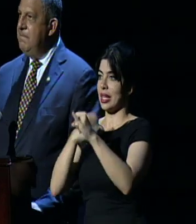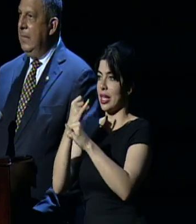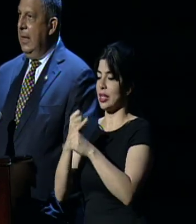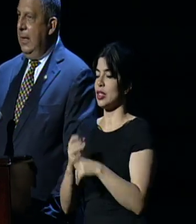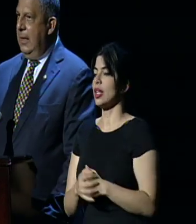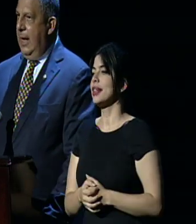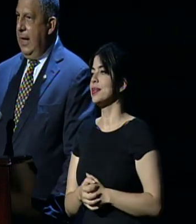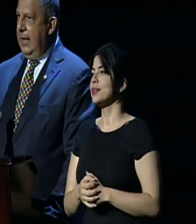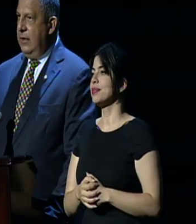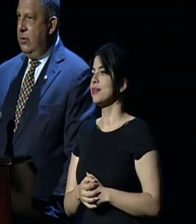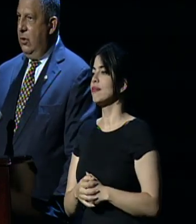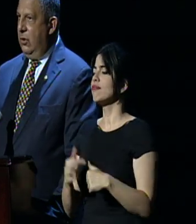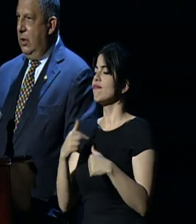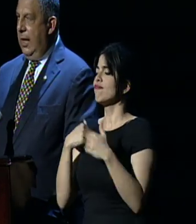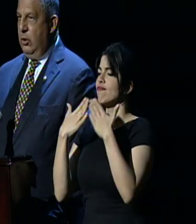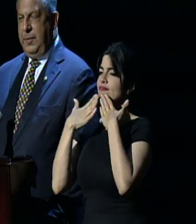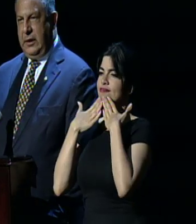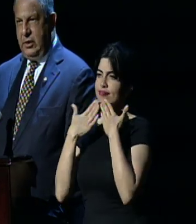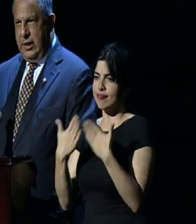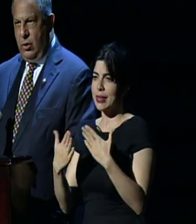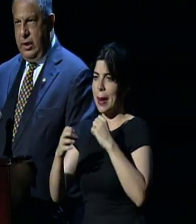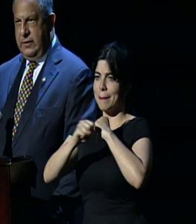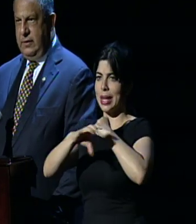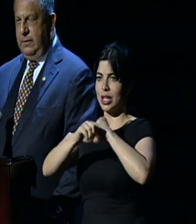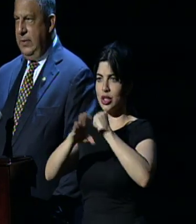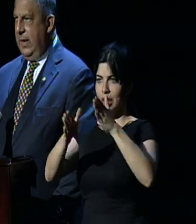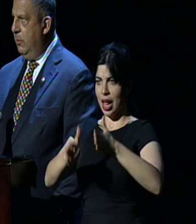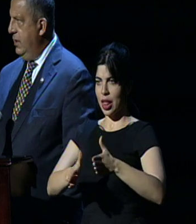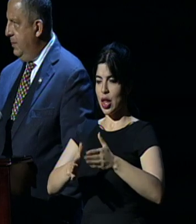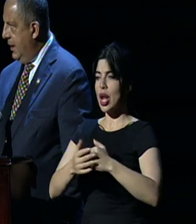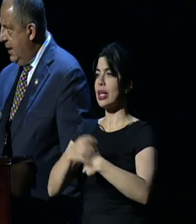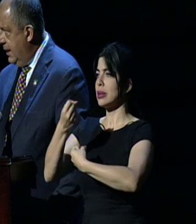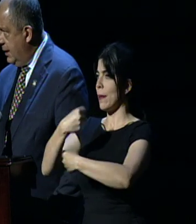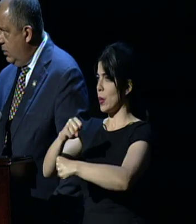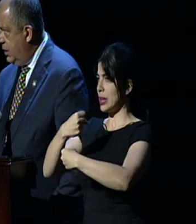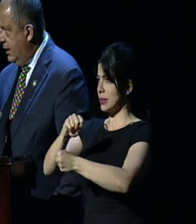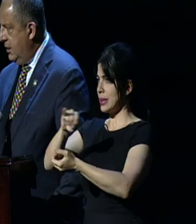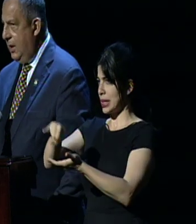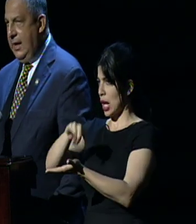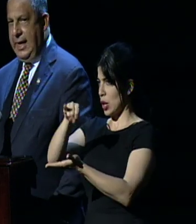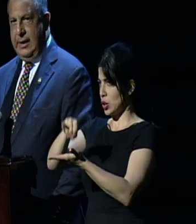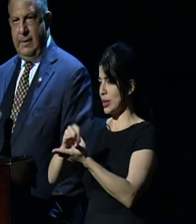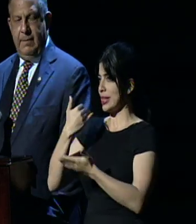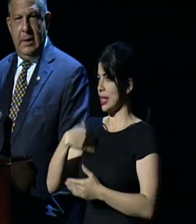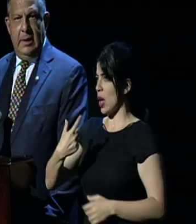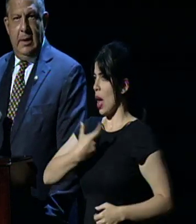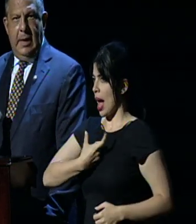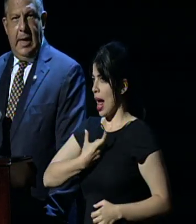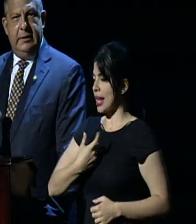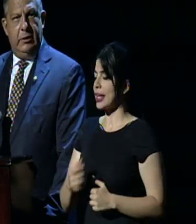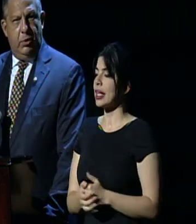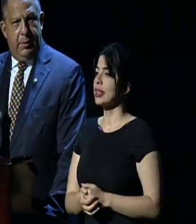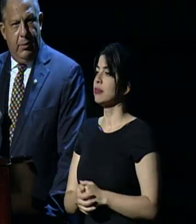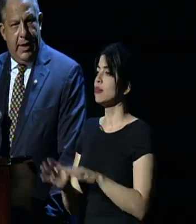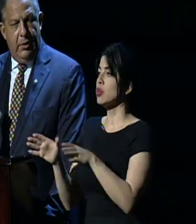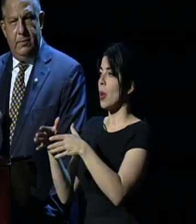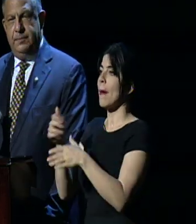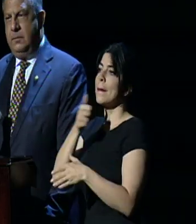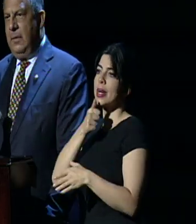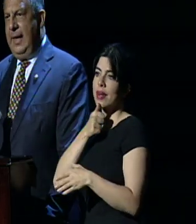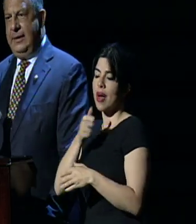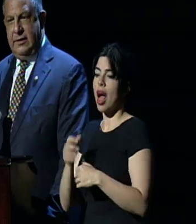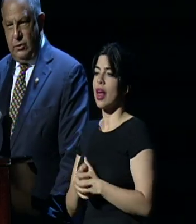Internacional. Agradezco a los patrocinadores, a la Municipalidad de San José, señor alcalde, al sector